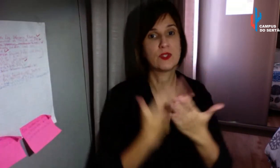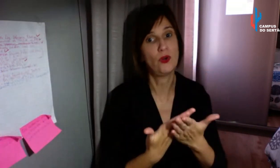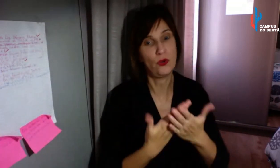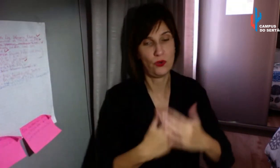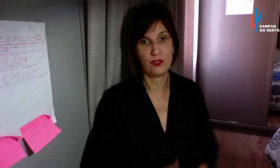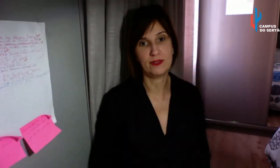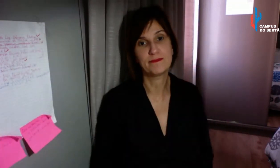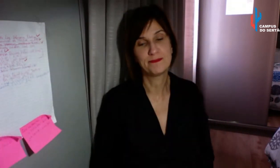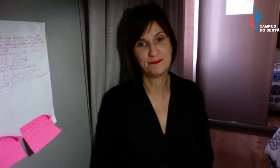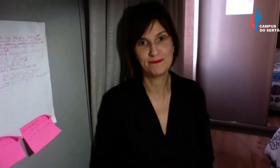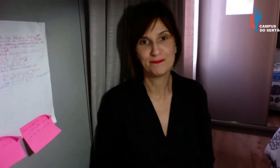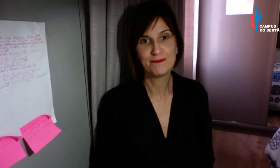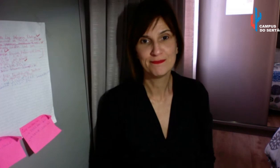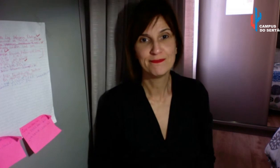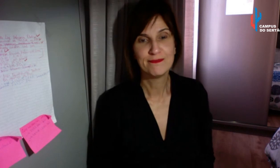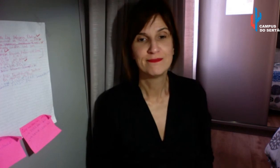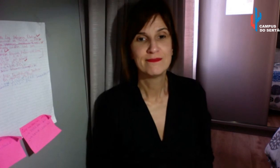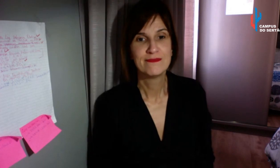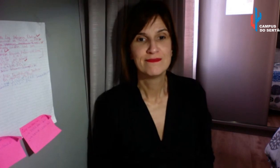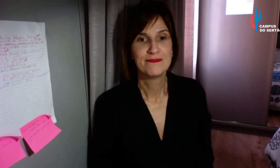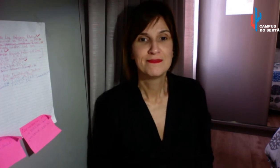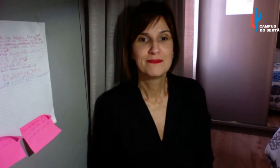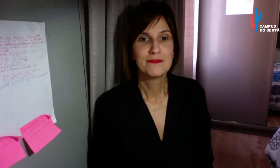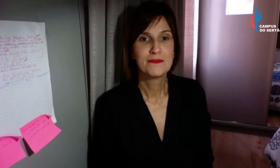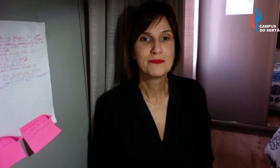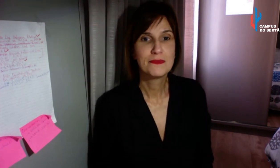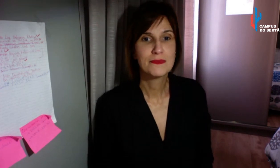que isso possa ocorrer a partir de 2021.